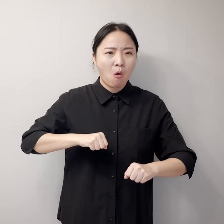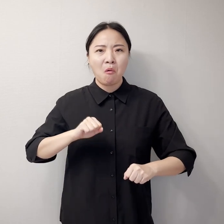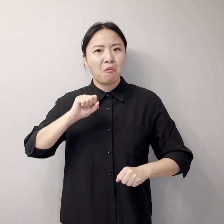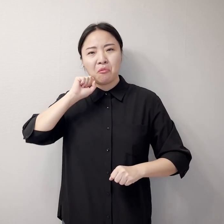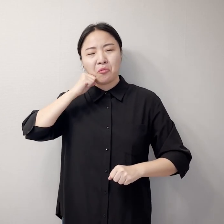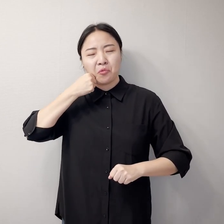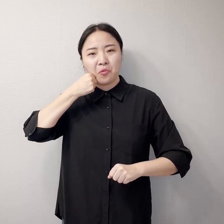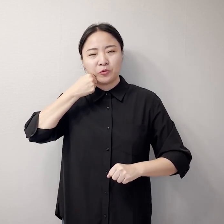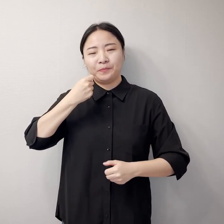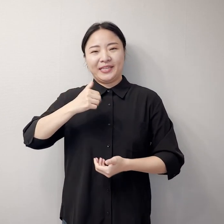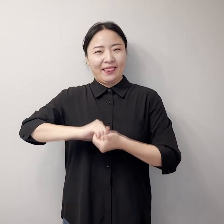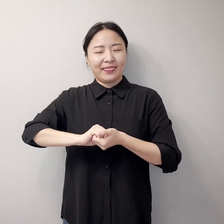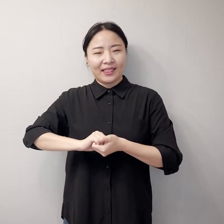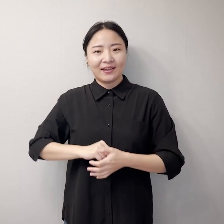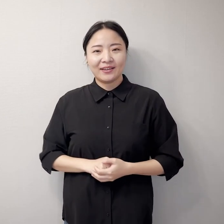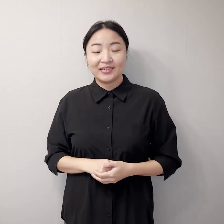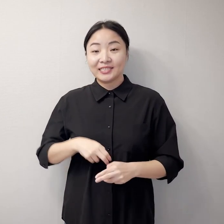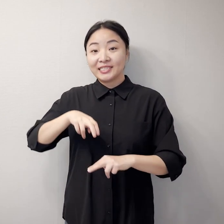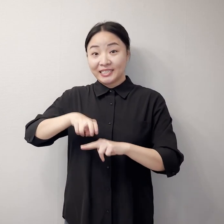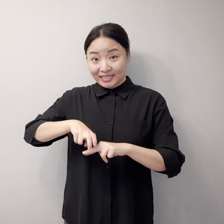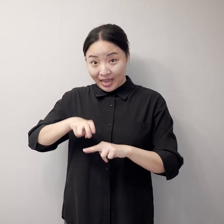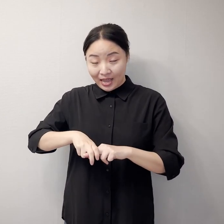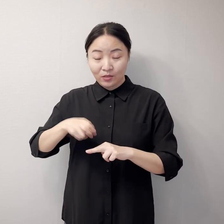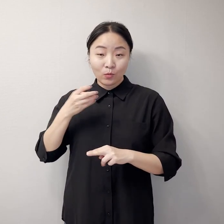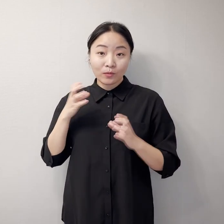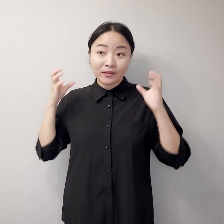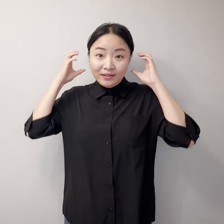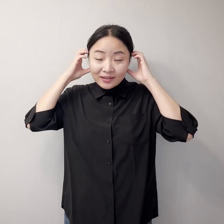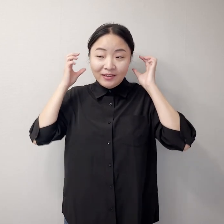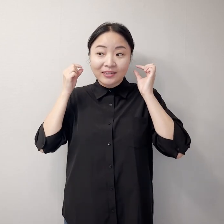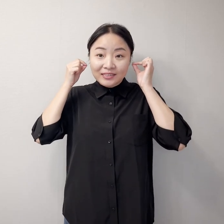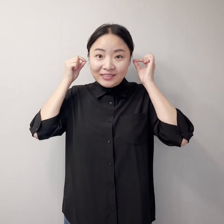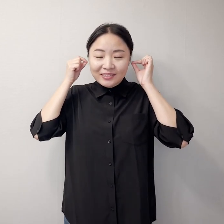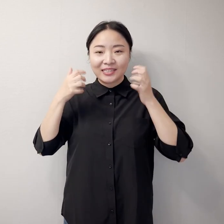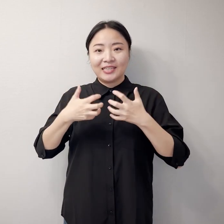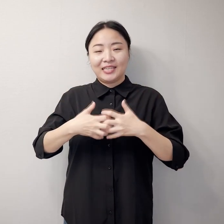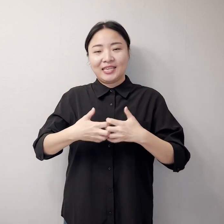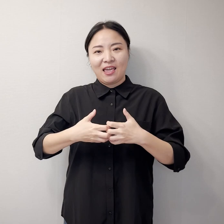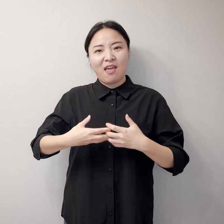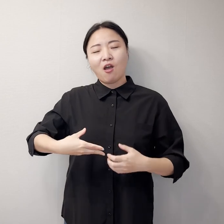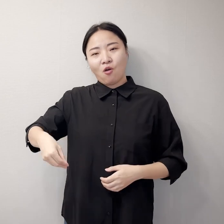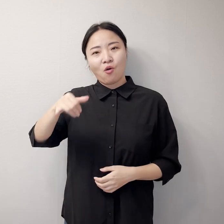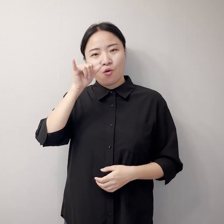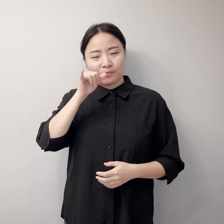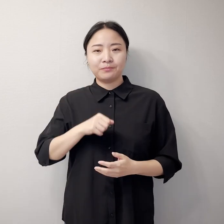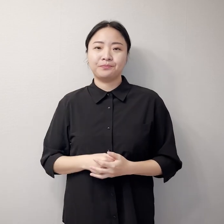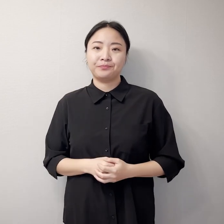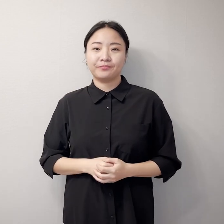제한되며 의자, 차음 헤드폰, 이어 플러그가 마련되어 있습니다